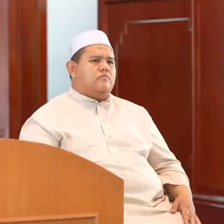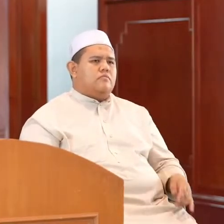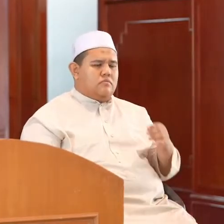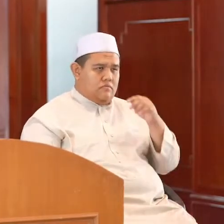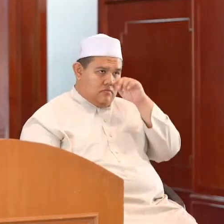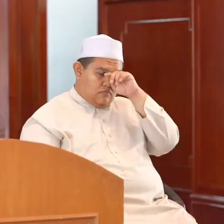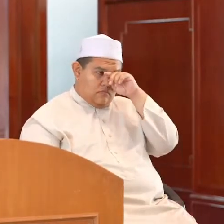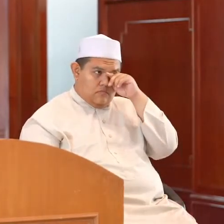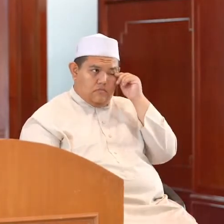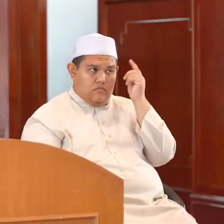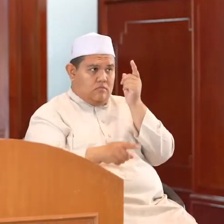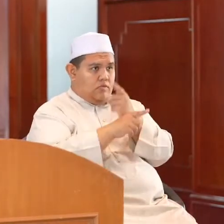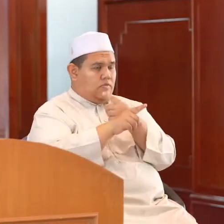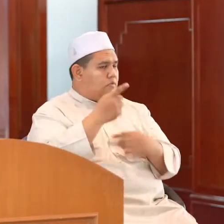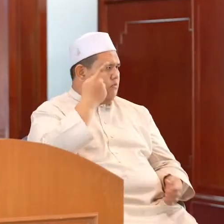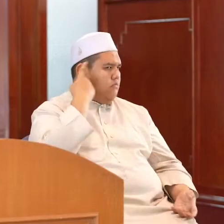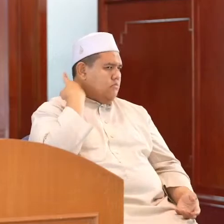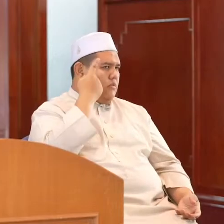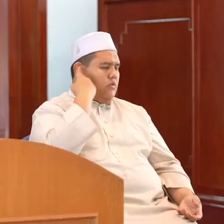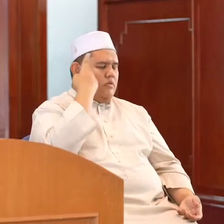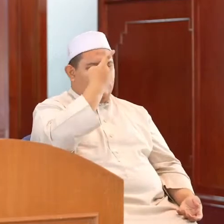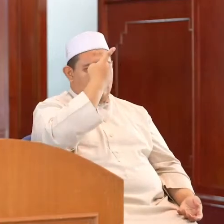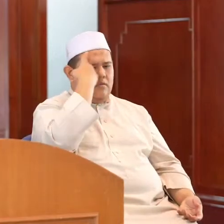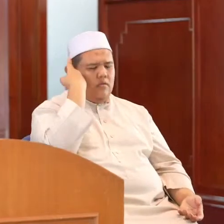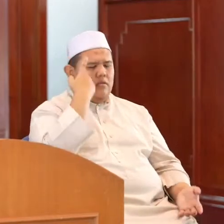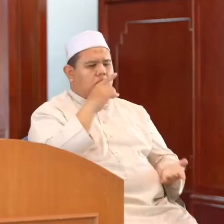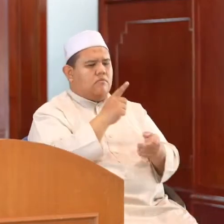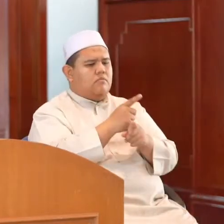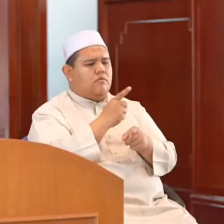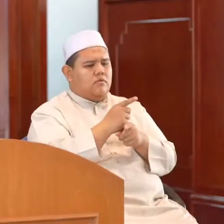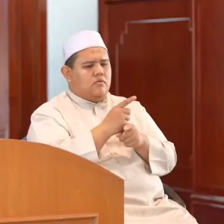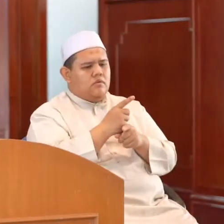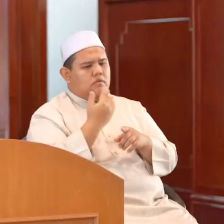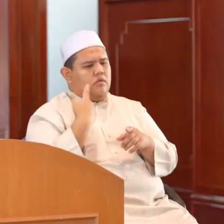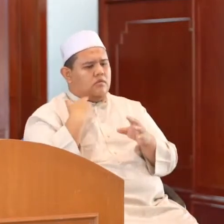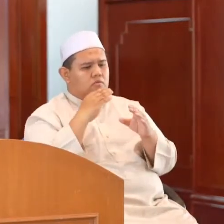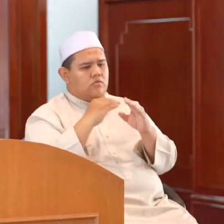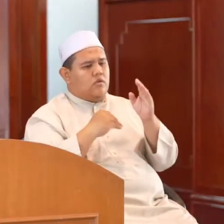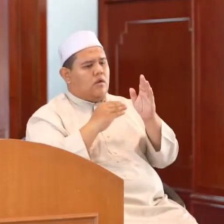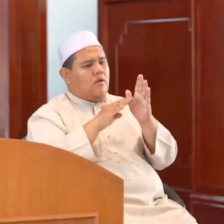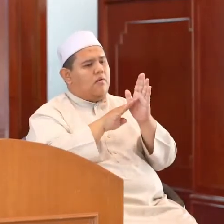Kerasnya, tekadnya, sebab dia telah membina impian dan angan-angan,